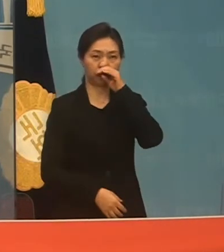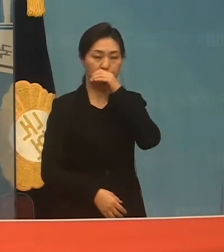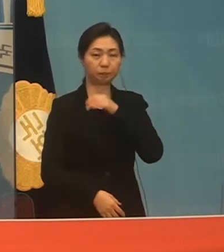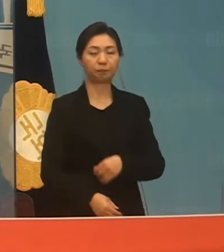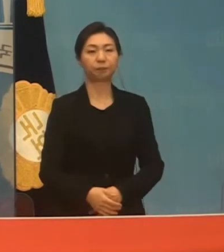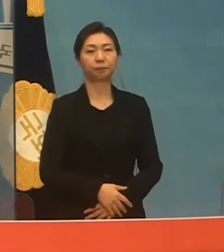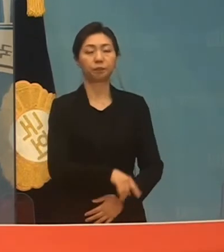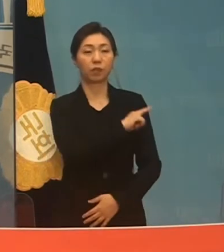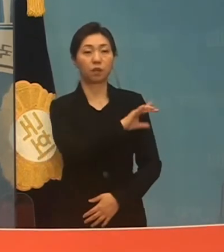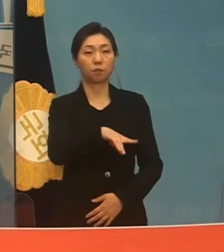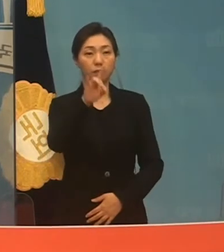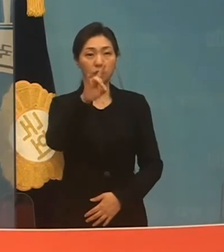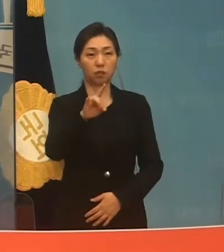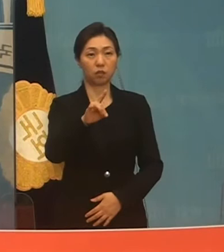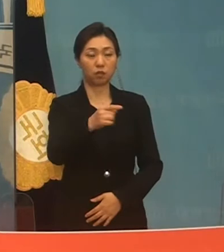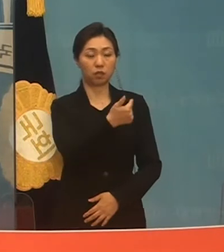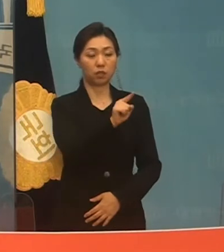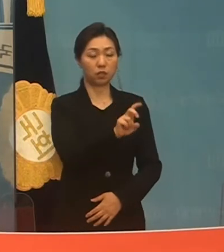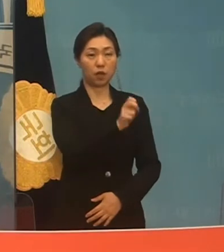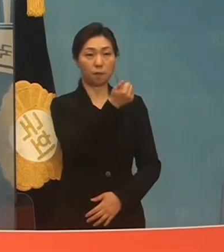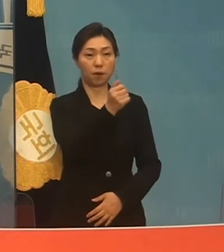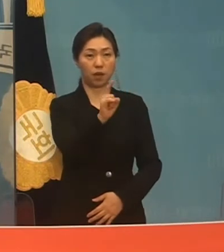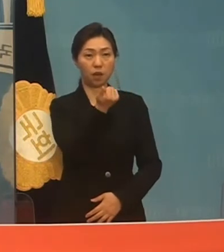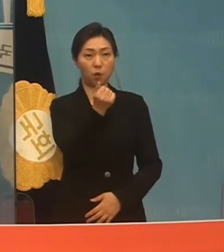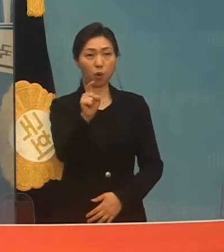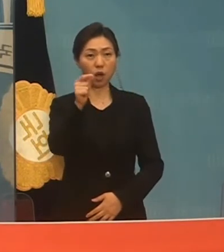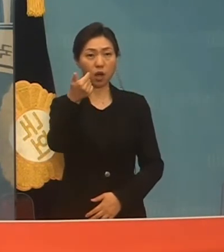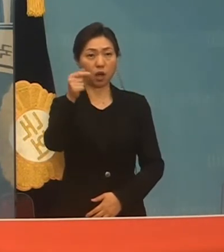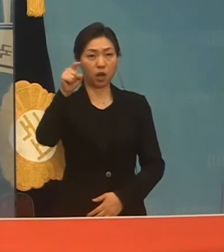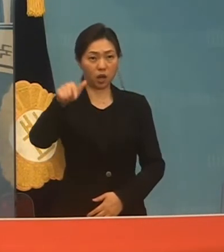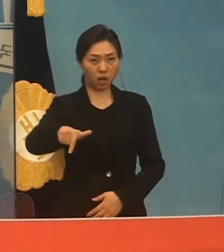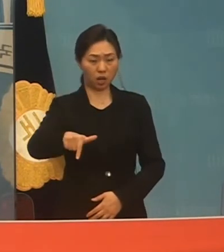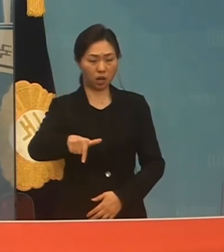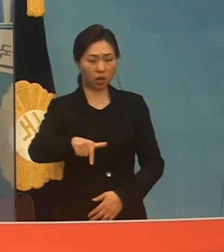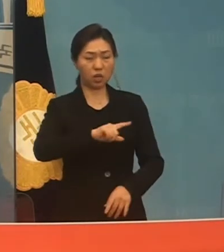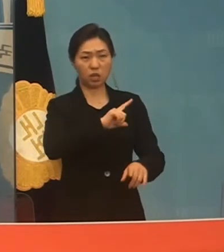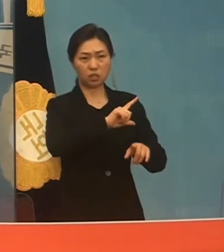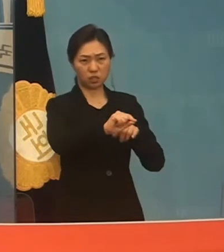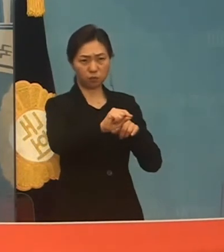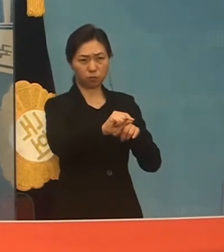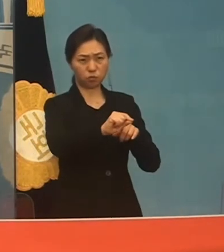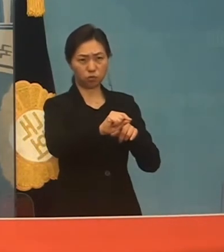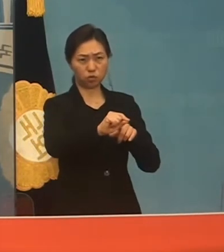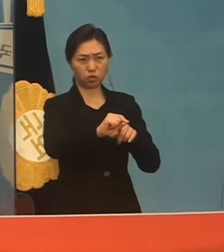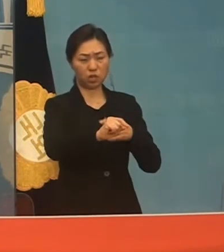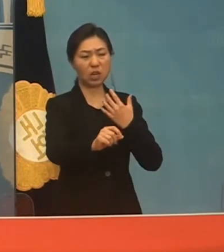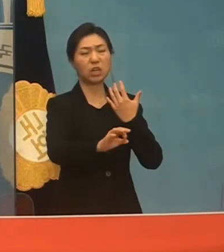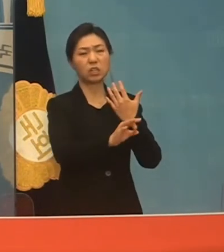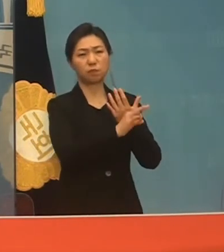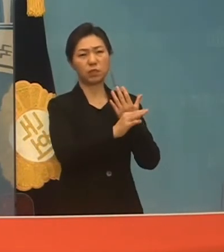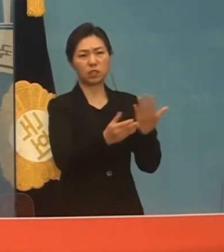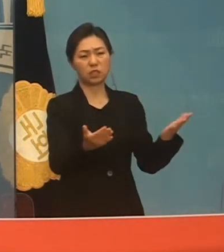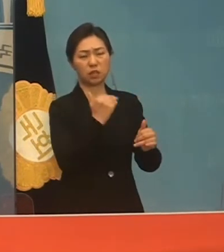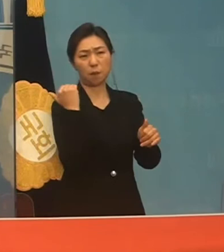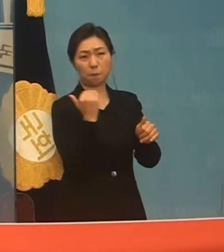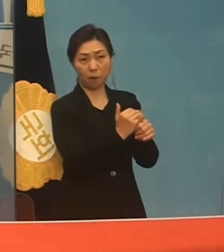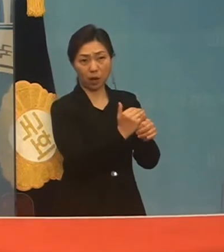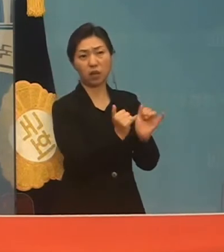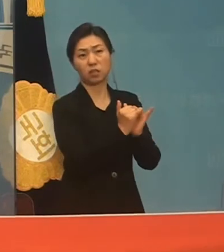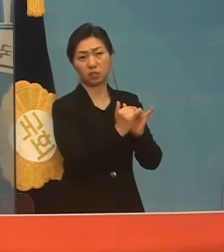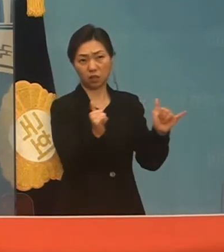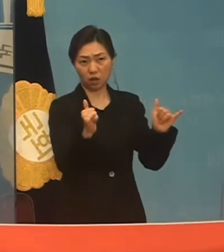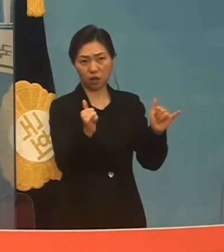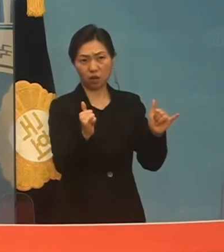먼저 남해화학 비정규직 노동자 집단해고 사태를 세상에 알려내기 위해 취재 중이신